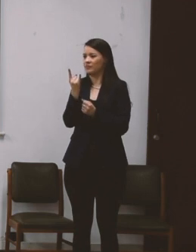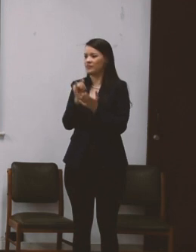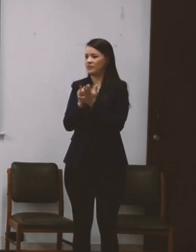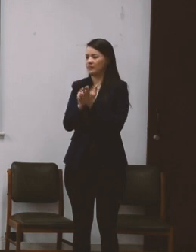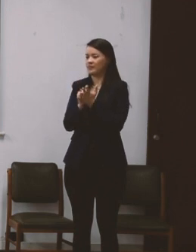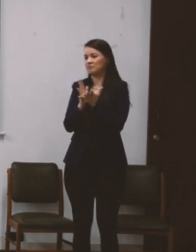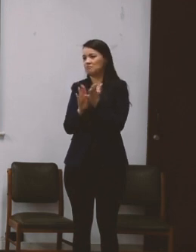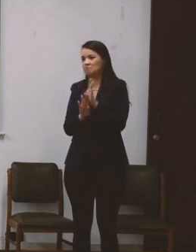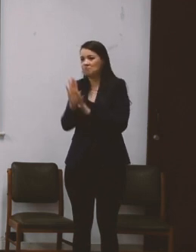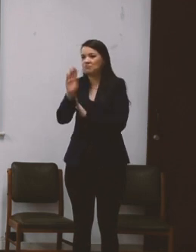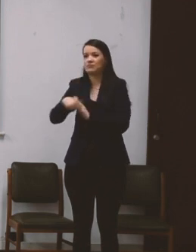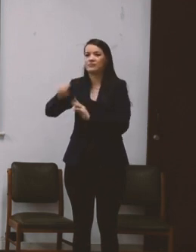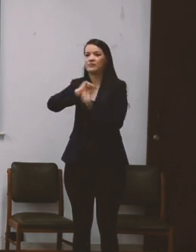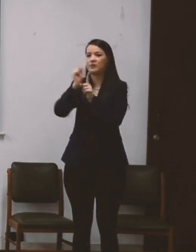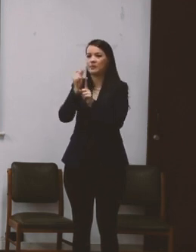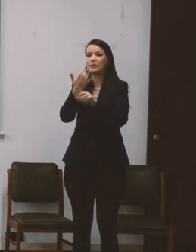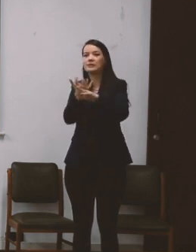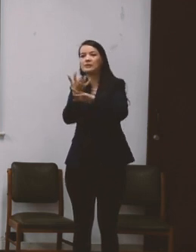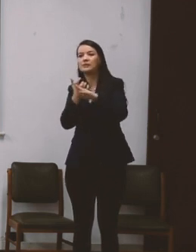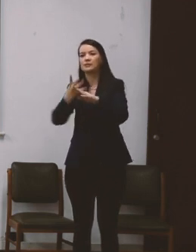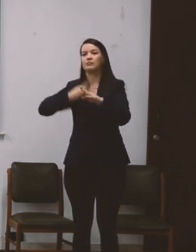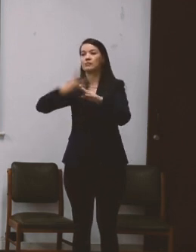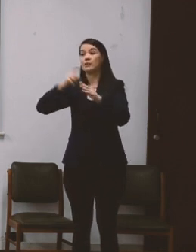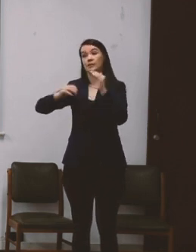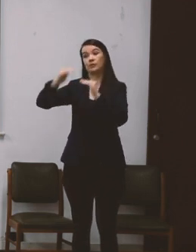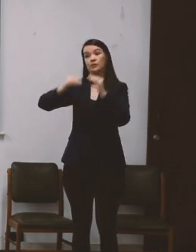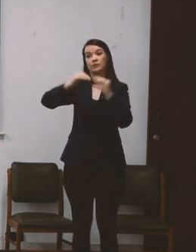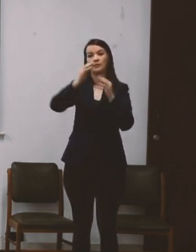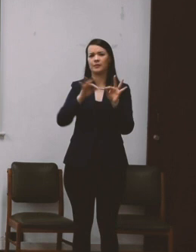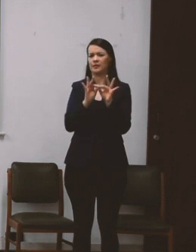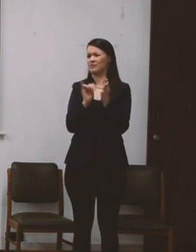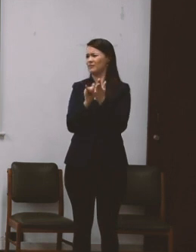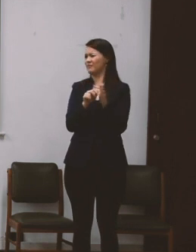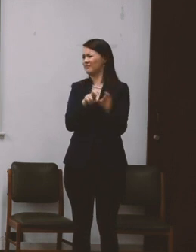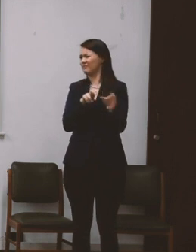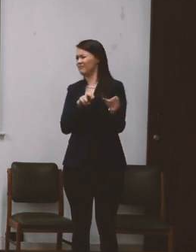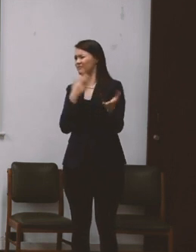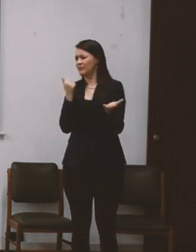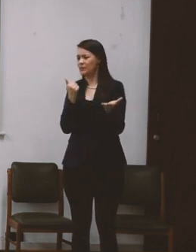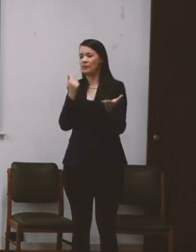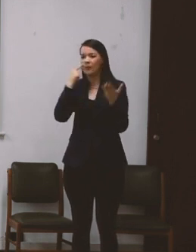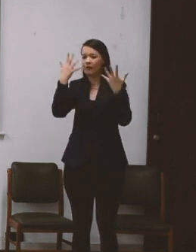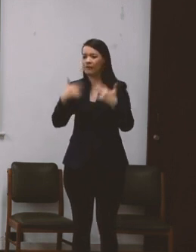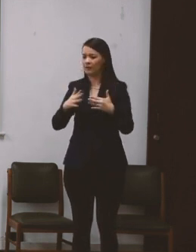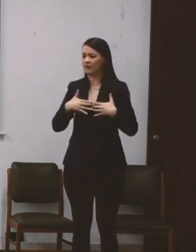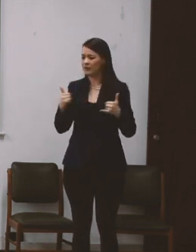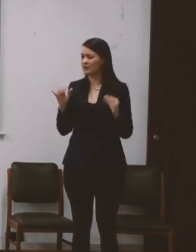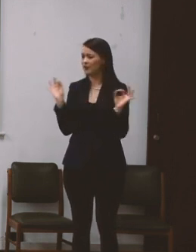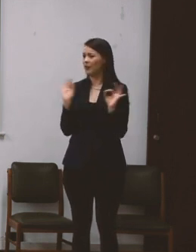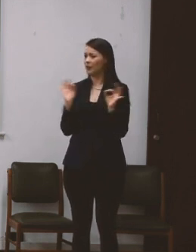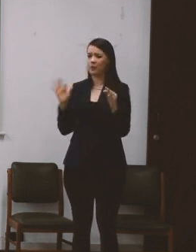en potencia, en una sociedad que exige habilidades para competir con los demás. No hay final feliz, asumamos el fracaso como